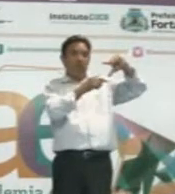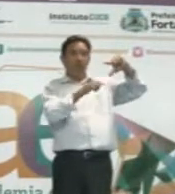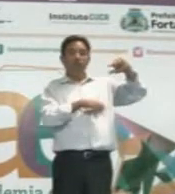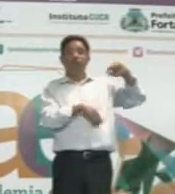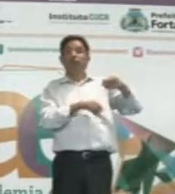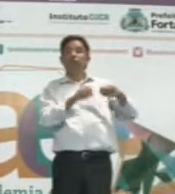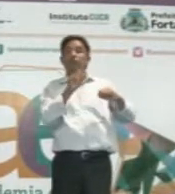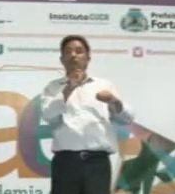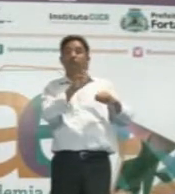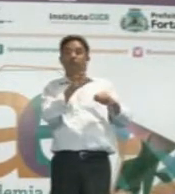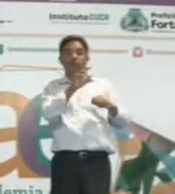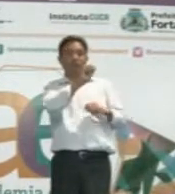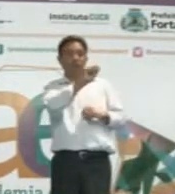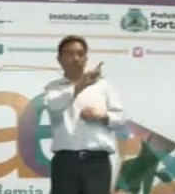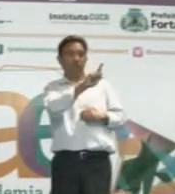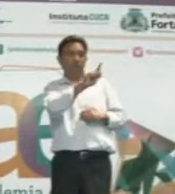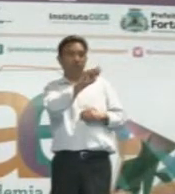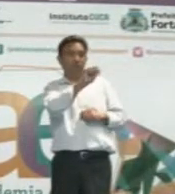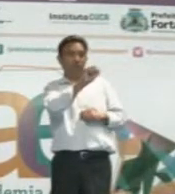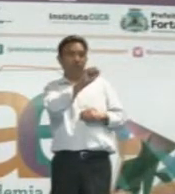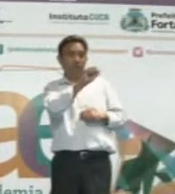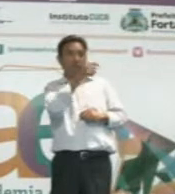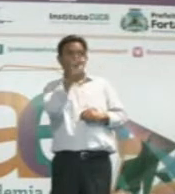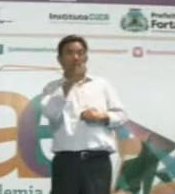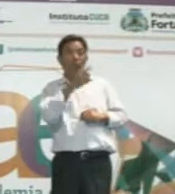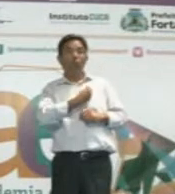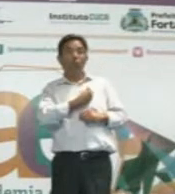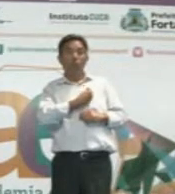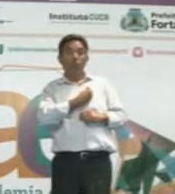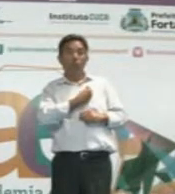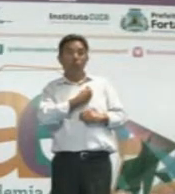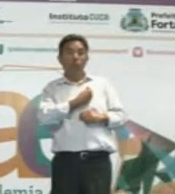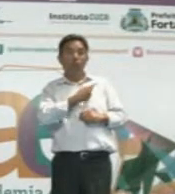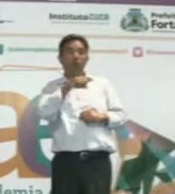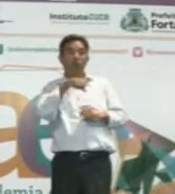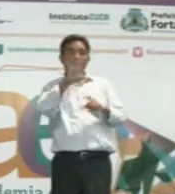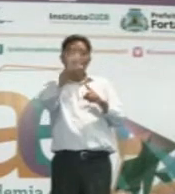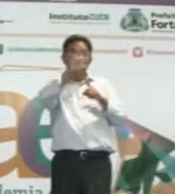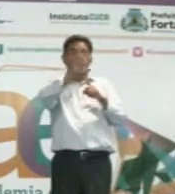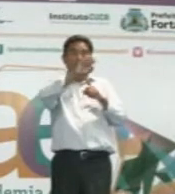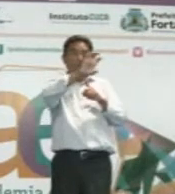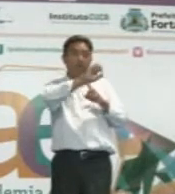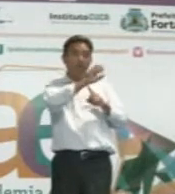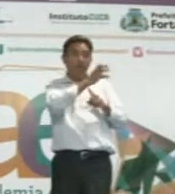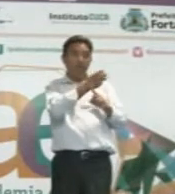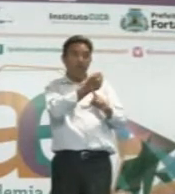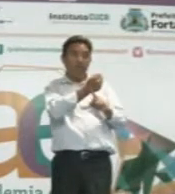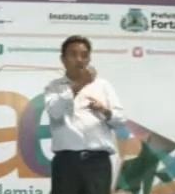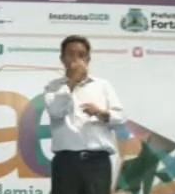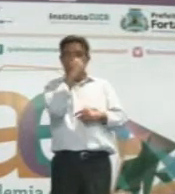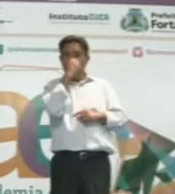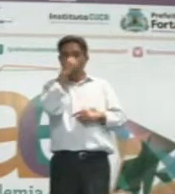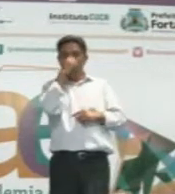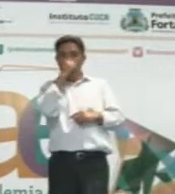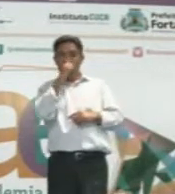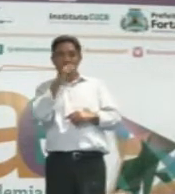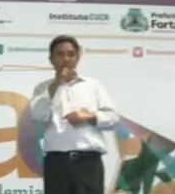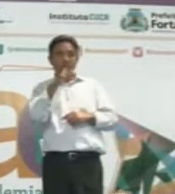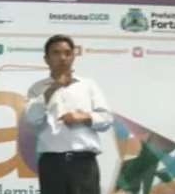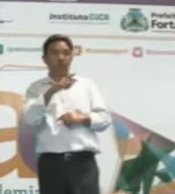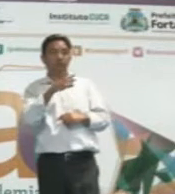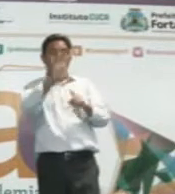fluxograma. Algas e outros organismos fixadores de nitrogênio e fotossintéticos